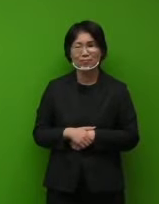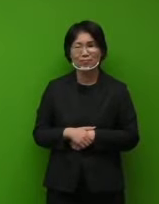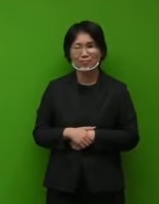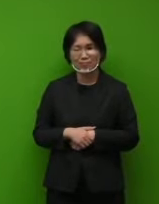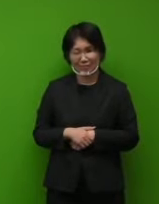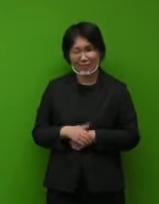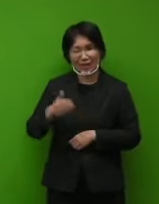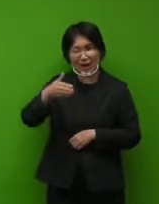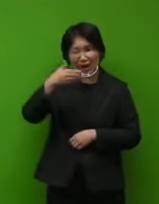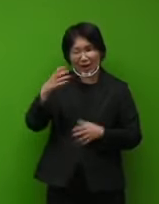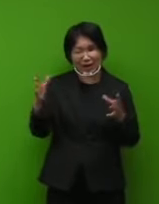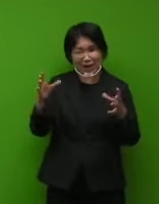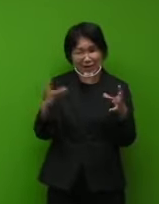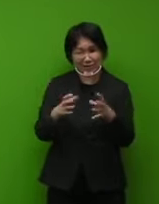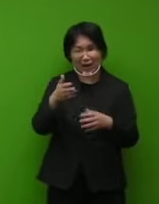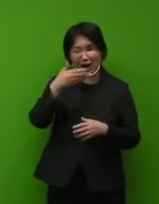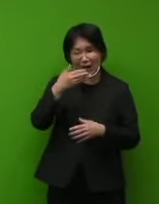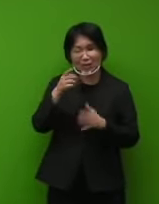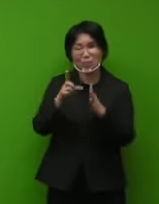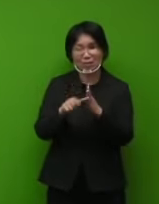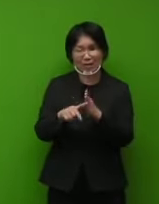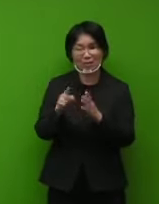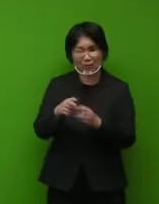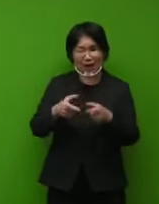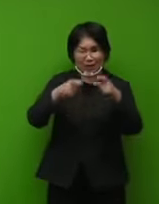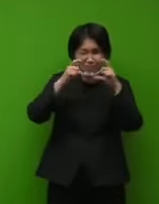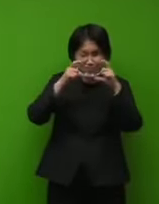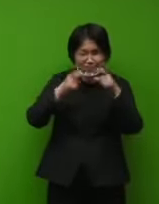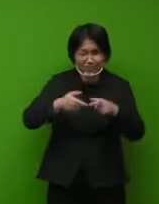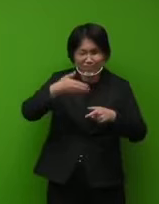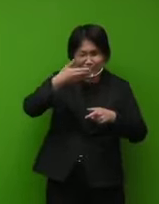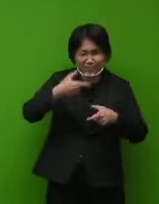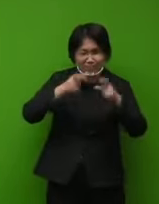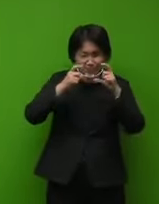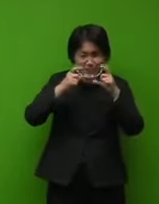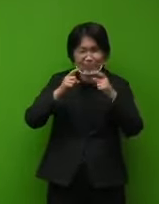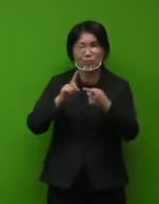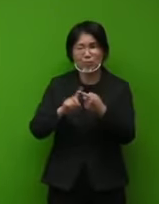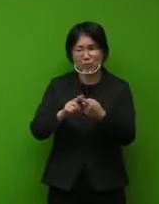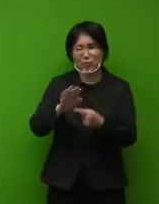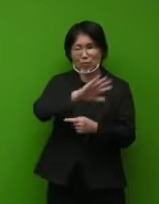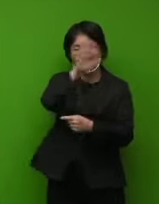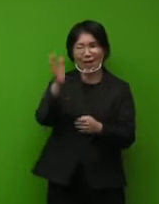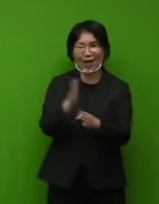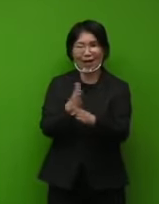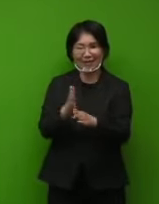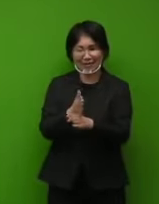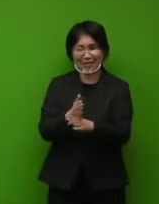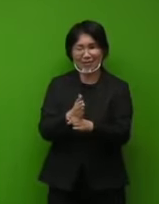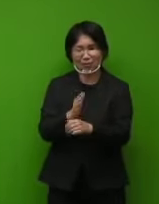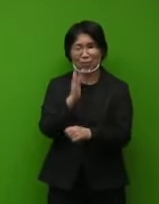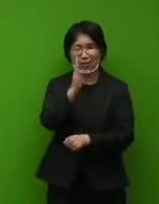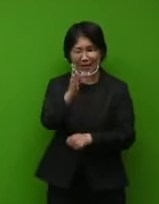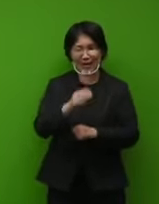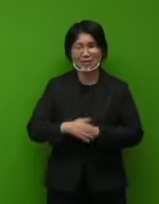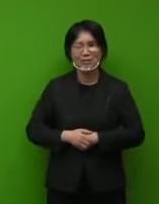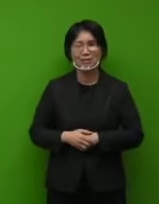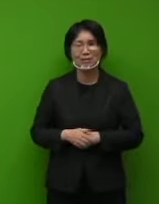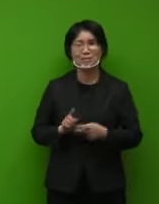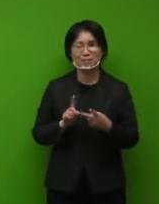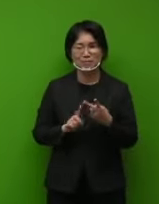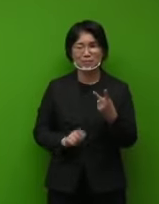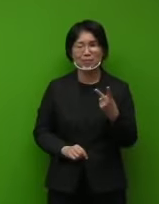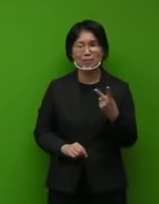対策は、これ再度のお話になりますが、マスク会食の徹底、それから換気ということであります。それ